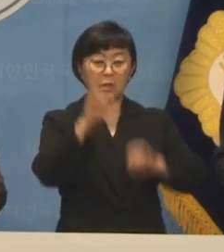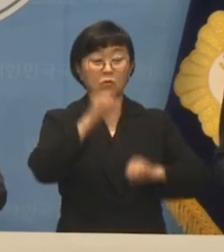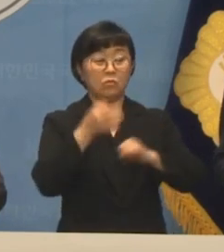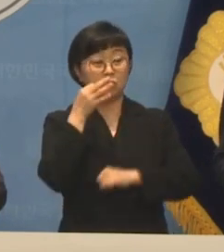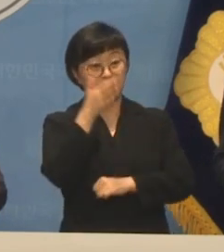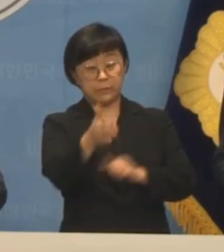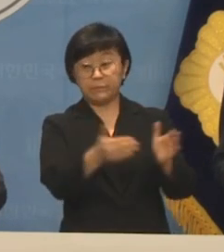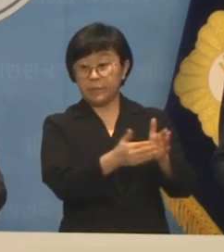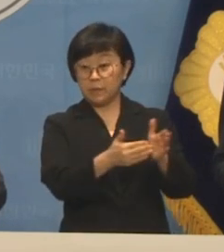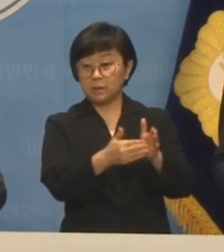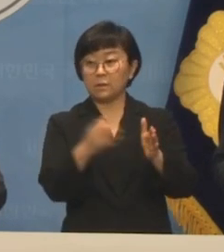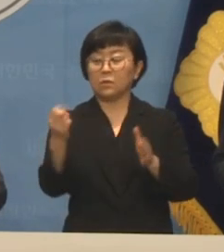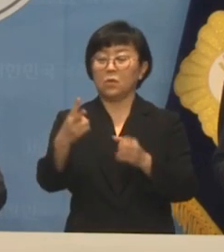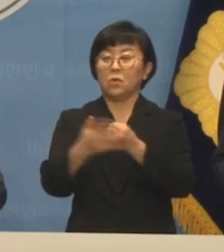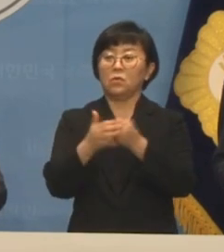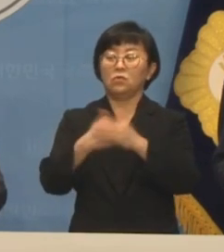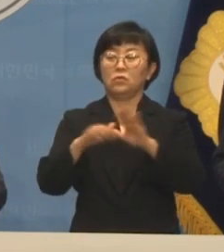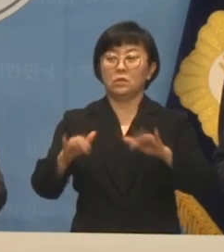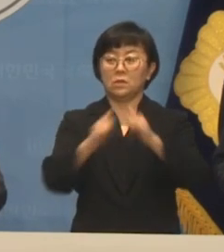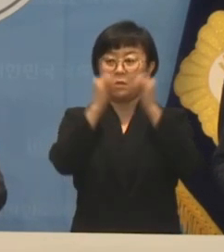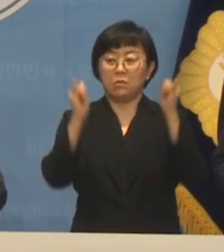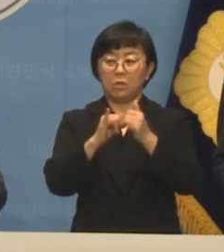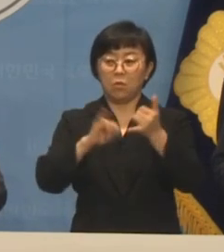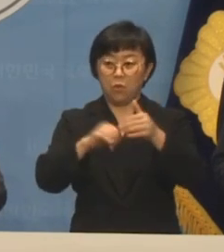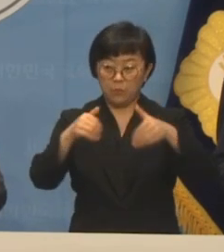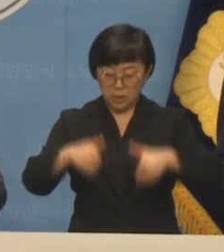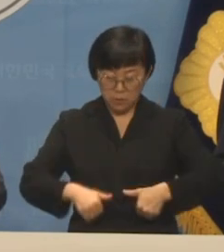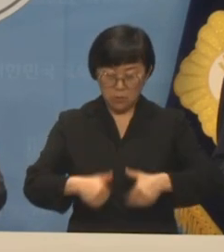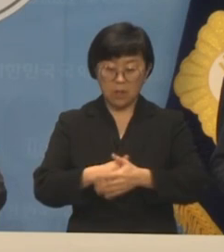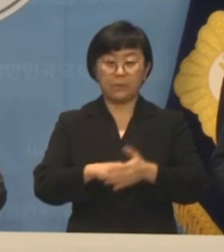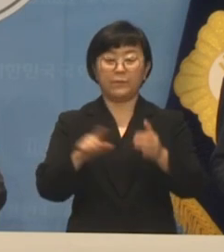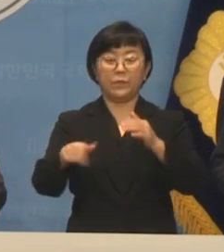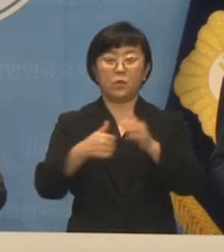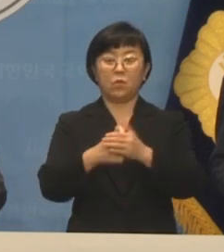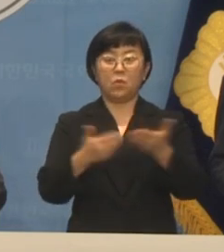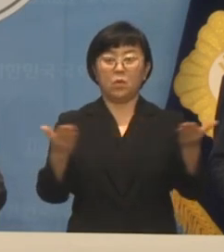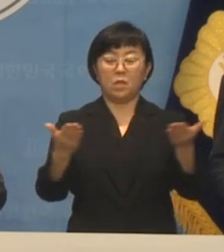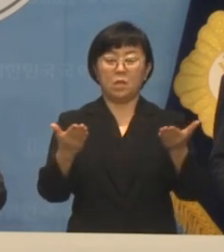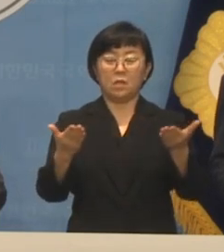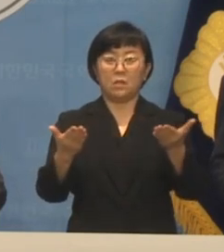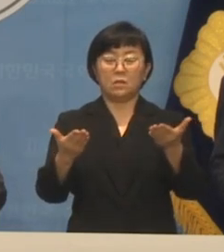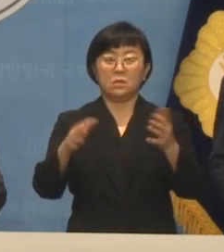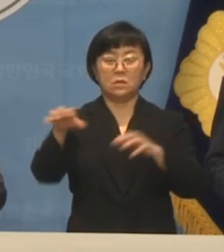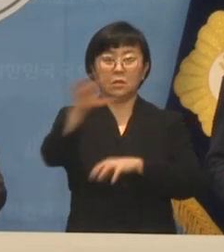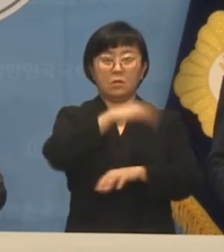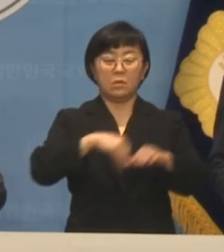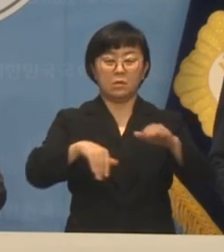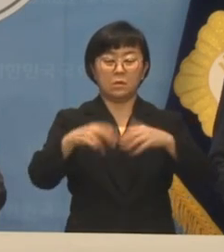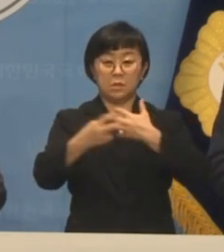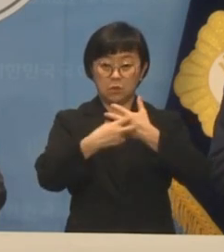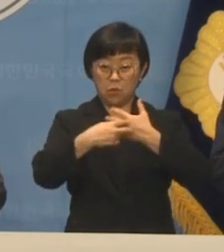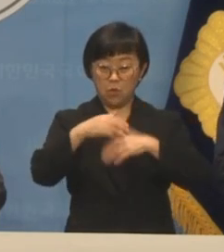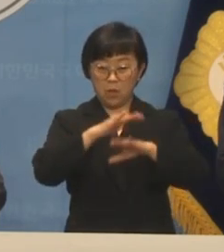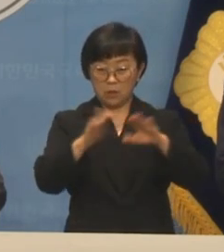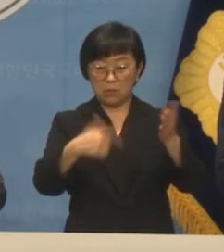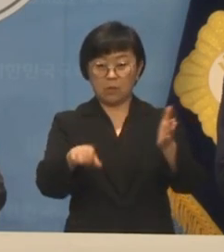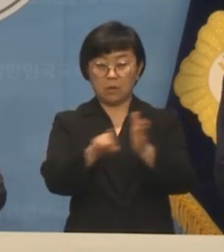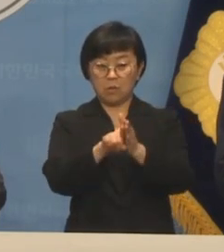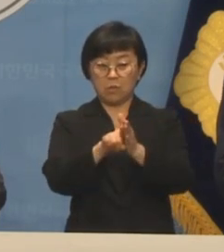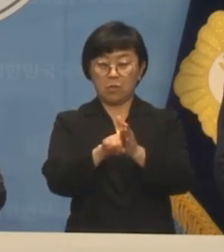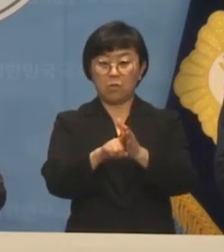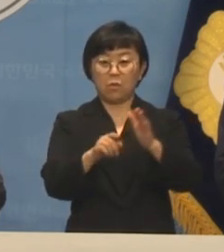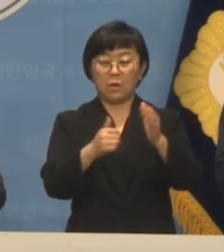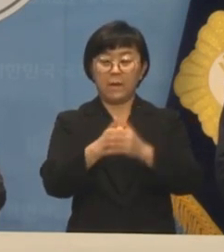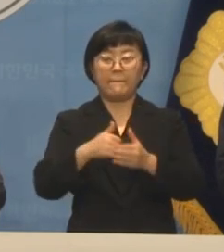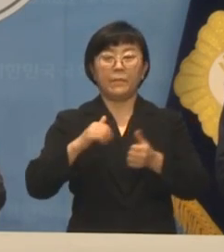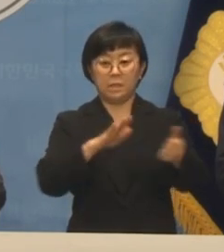있다. 한편 우리 사회의 필수 의료 공백과 지역의료 격차 해소를 위한 지역 및 공공의사 양성과